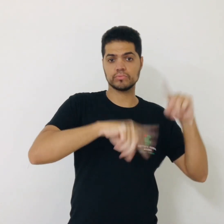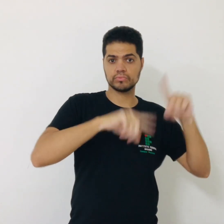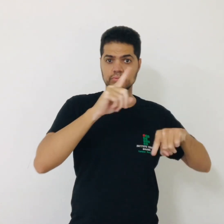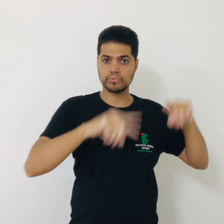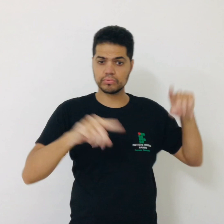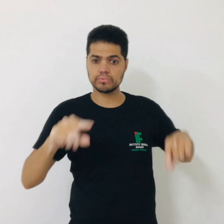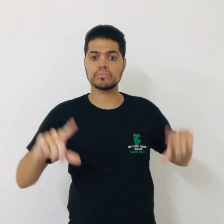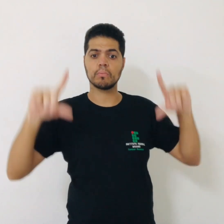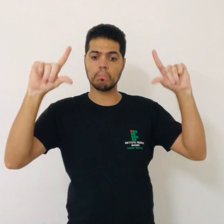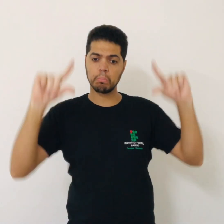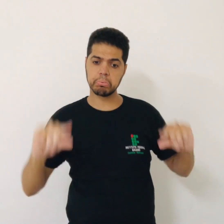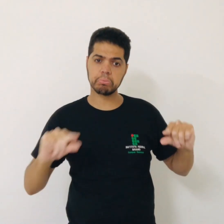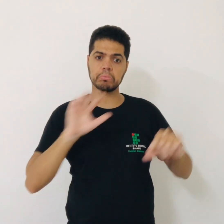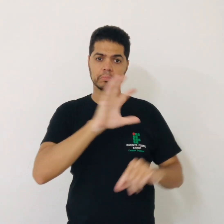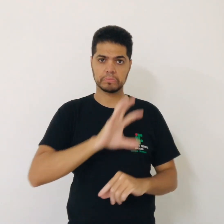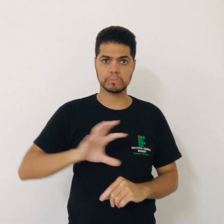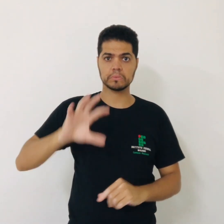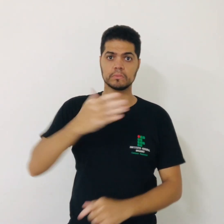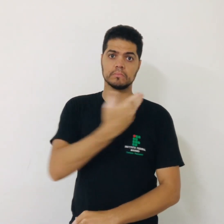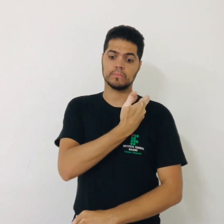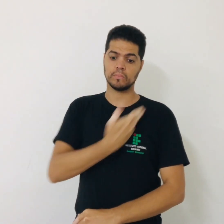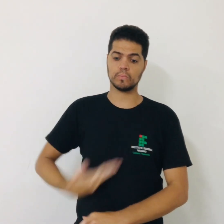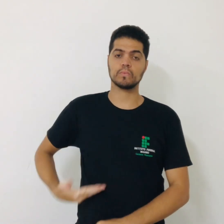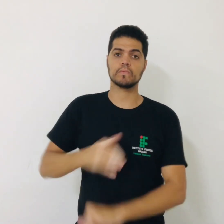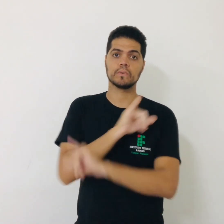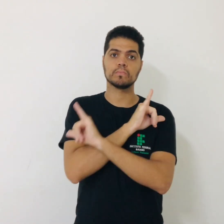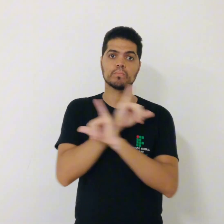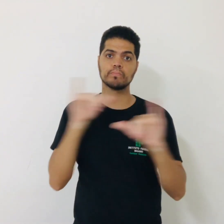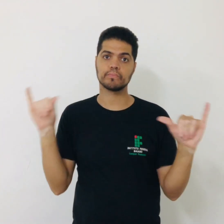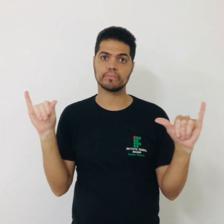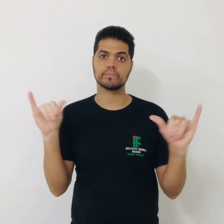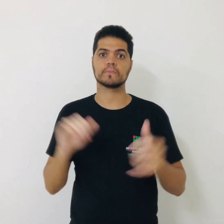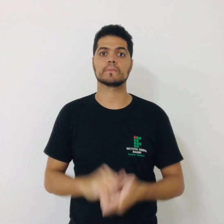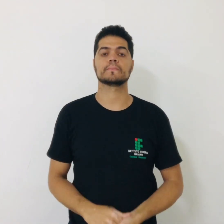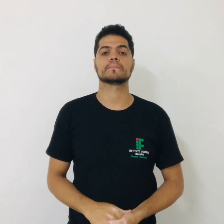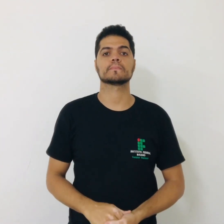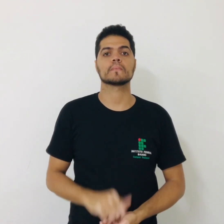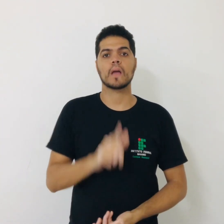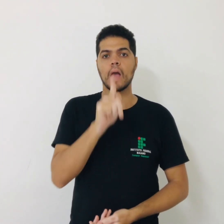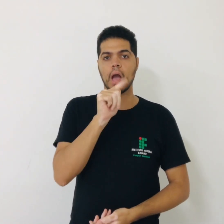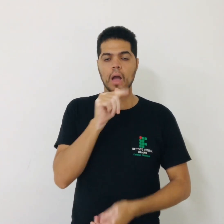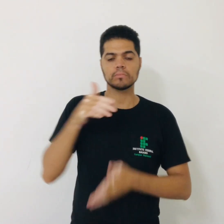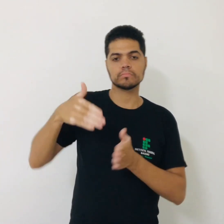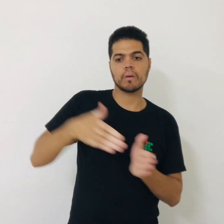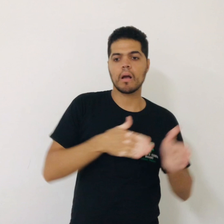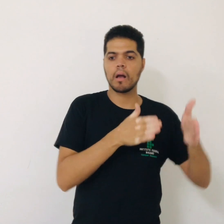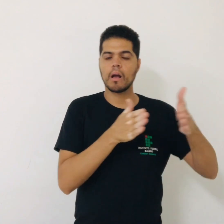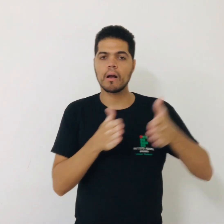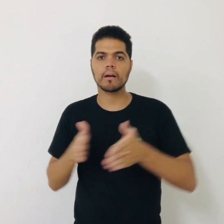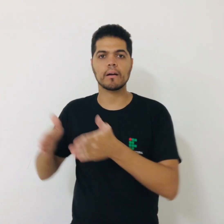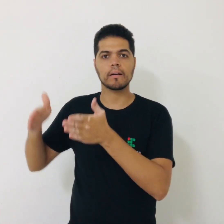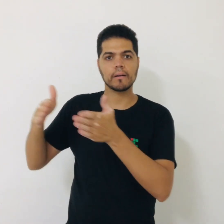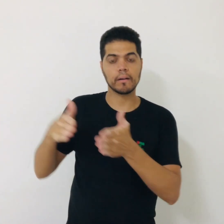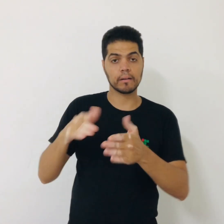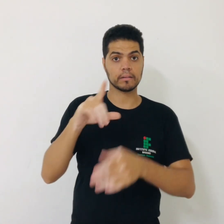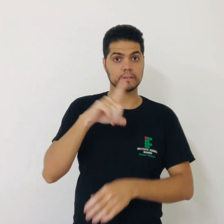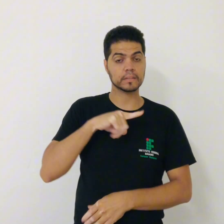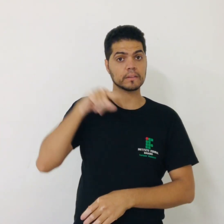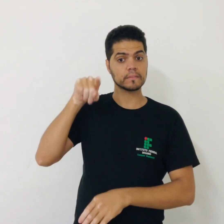Os rios dominam a vida na área do Pantanal, pois no período de chuvas os rios tendem a aumentar